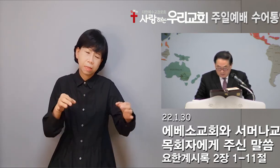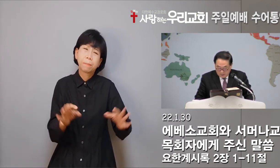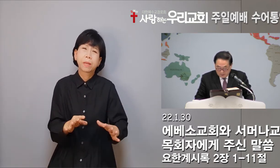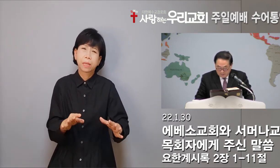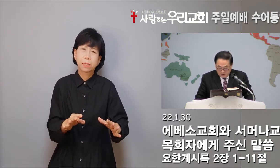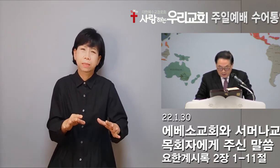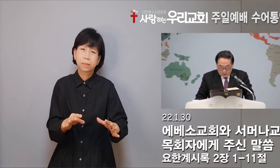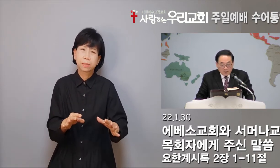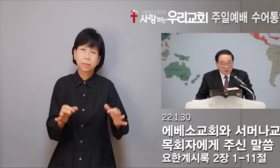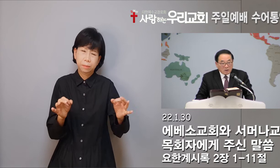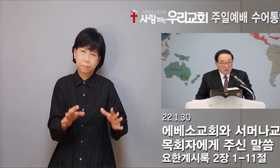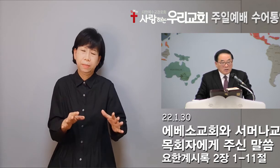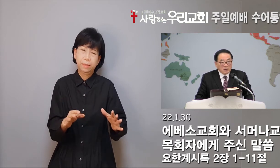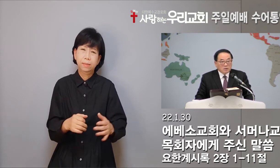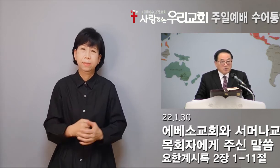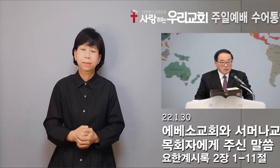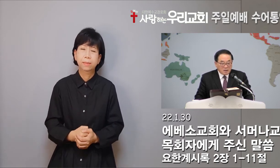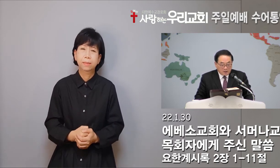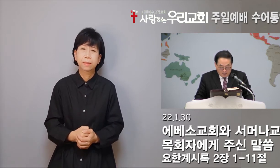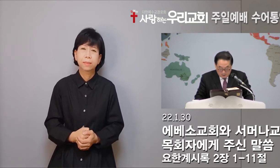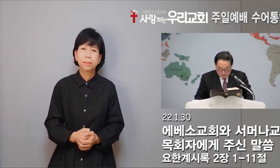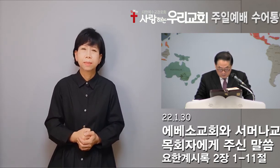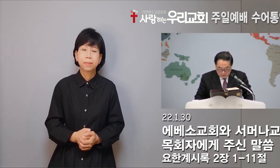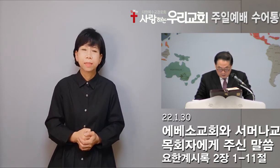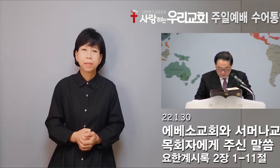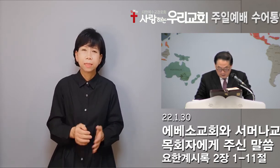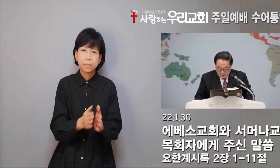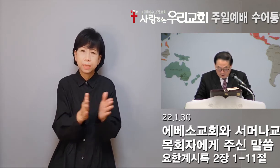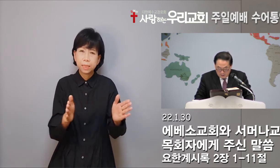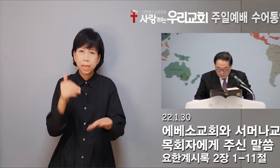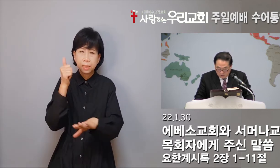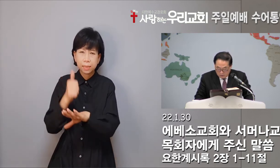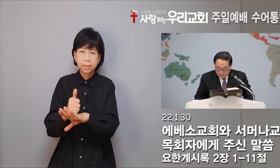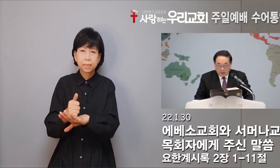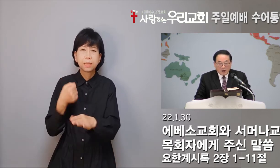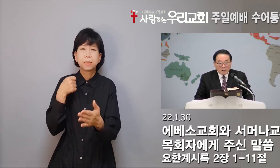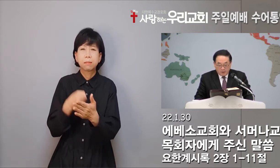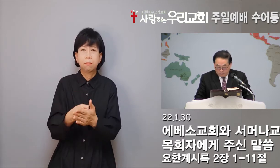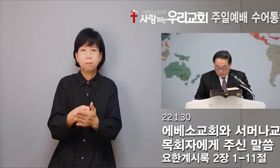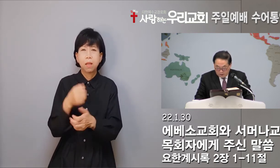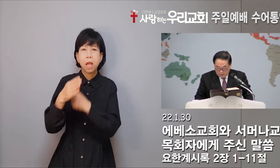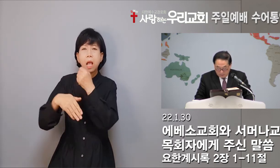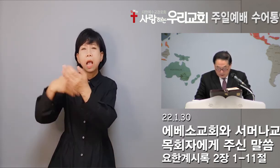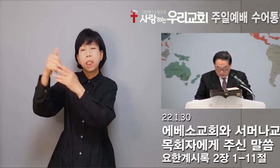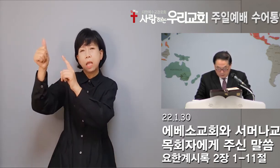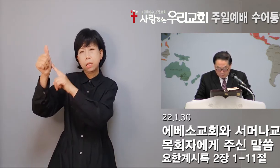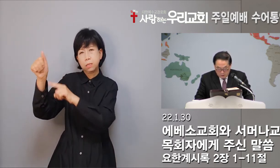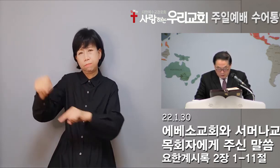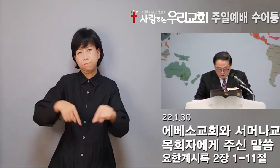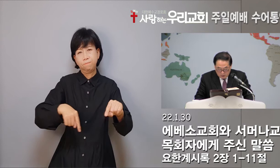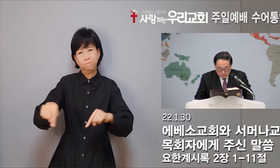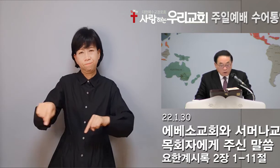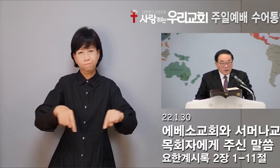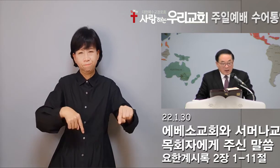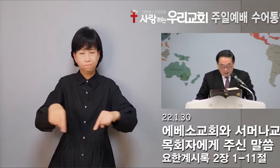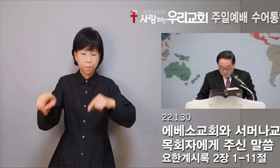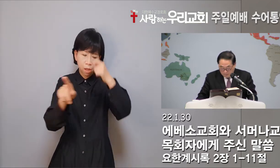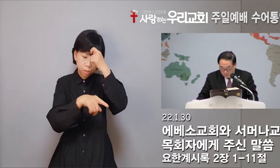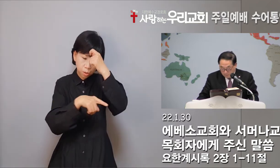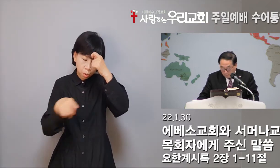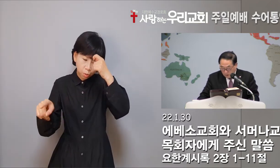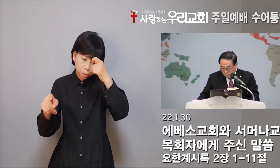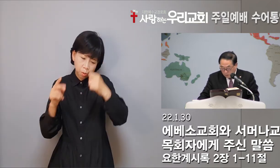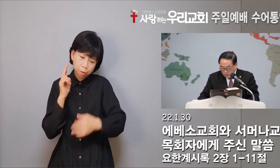짧다는 것입니다. 시작과 끝이 정해져 있다는 것입니다. 이 모든 것은 하나님이 주관하고 계시고 성도들이